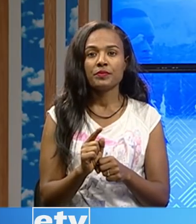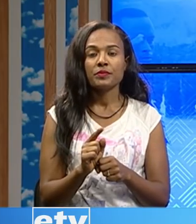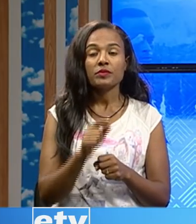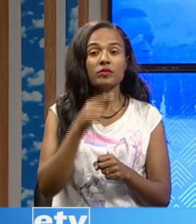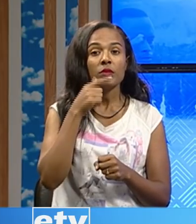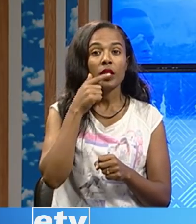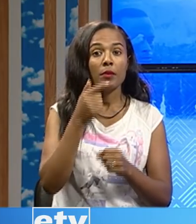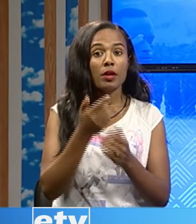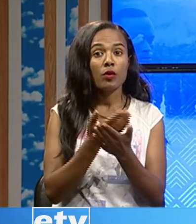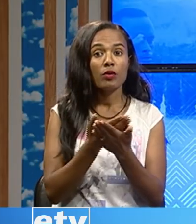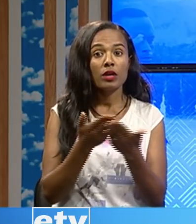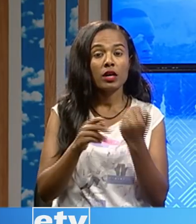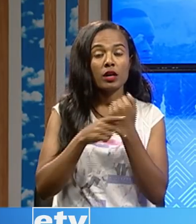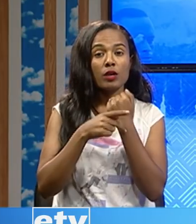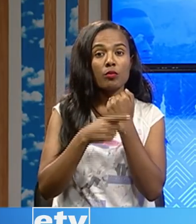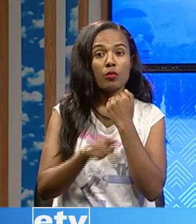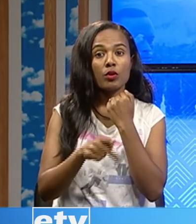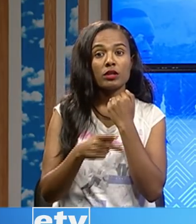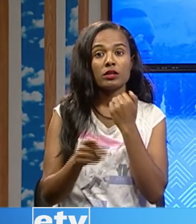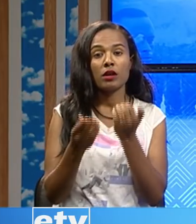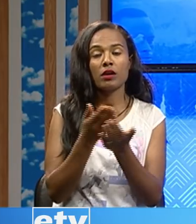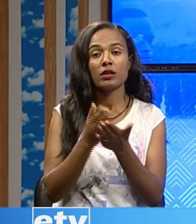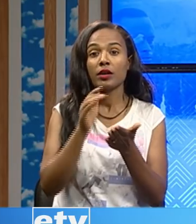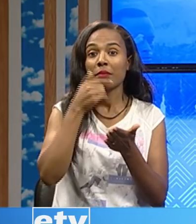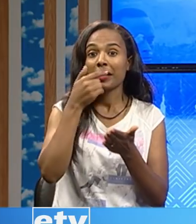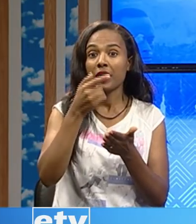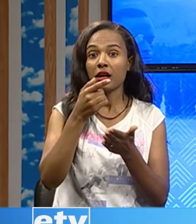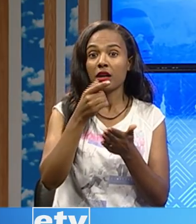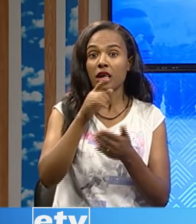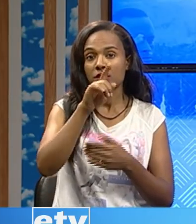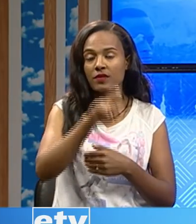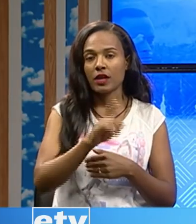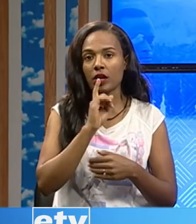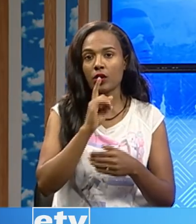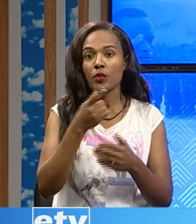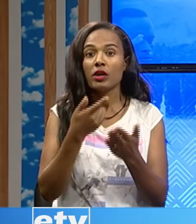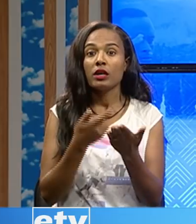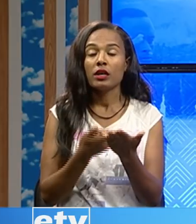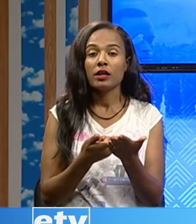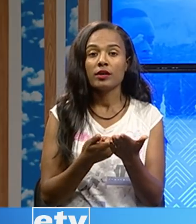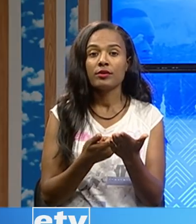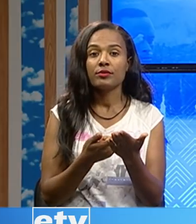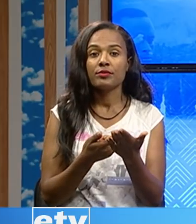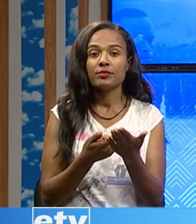የሚለውን ነገር ፖለቲካሊ መገንዘብ አስፈልጋይ ነው። ይህ